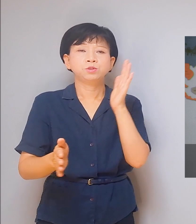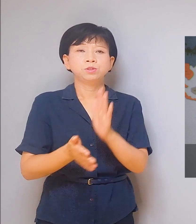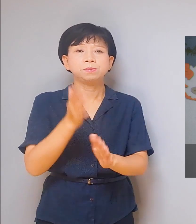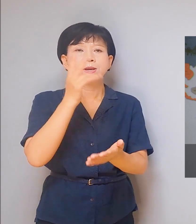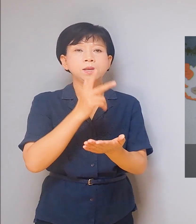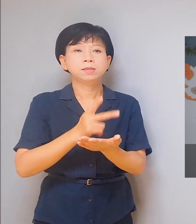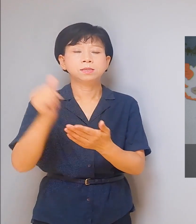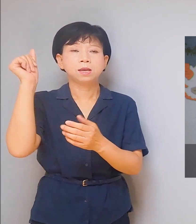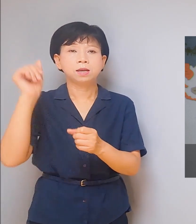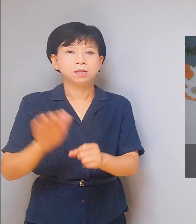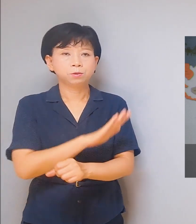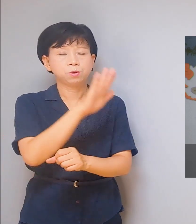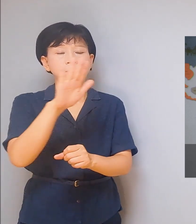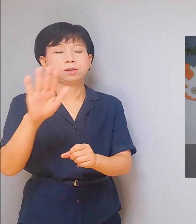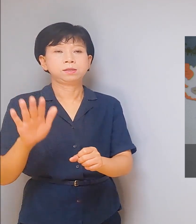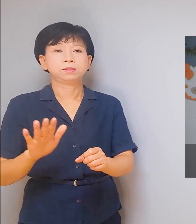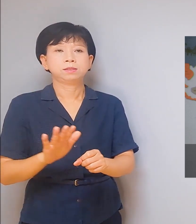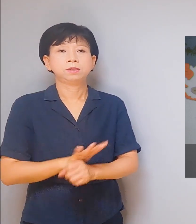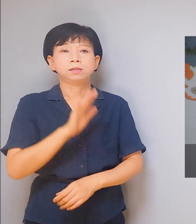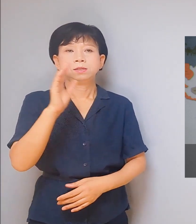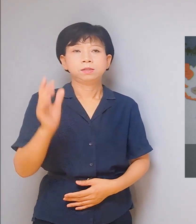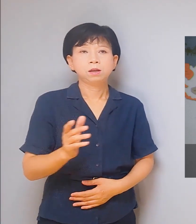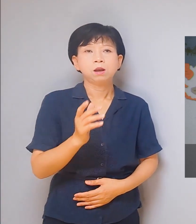변찮는 주님의 사랑과